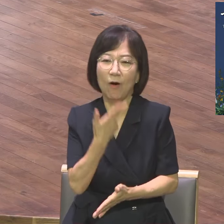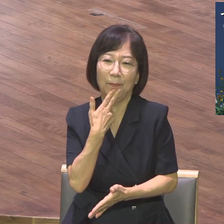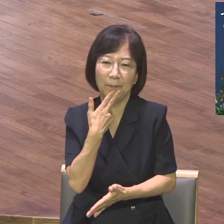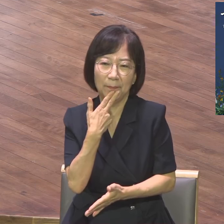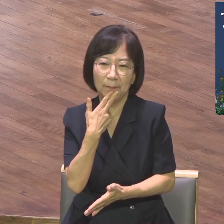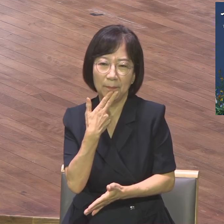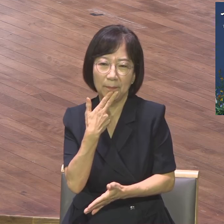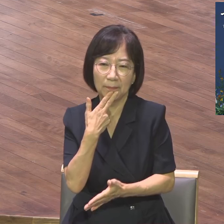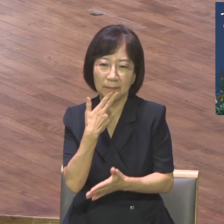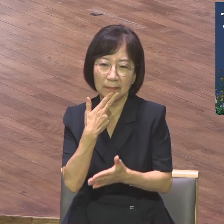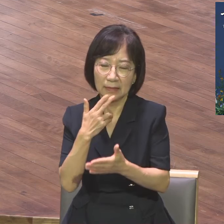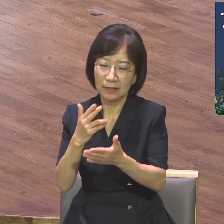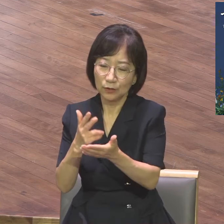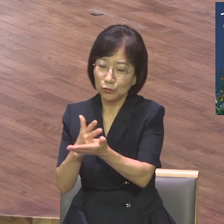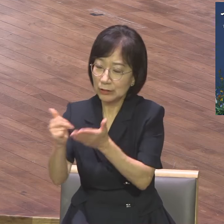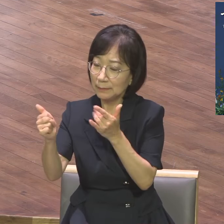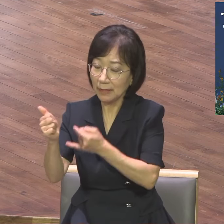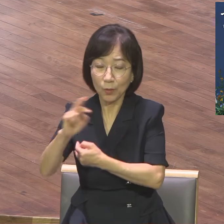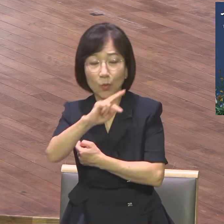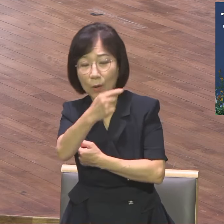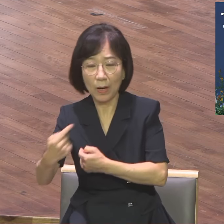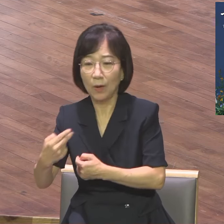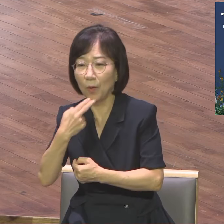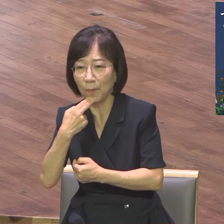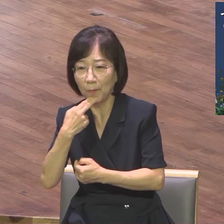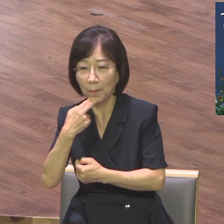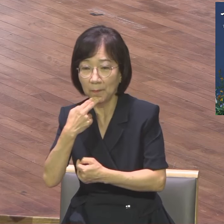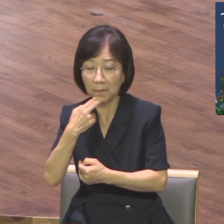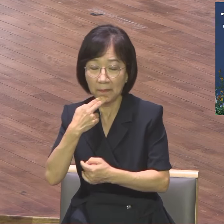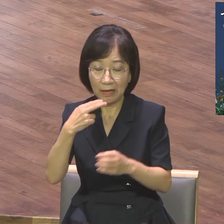유다는 회개가 아니고 뭐 했어요? 후회한 거예요. 후회.